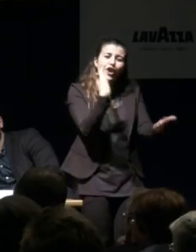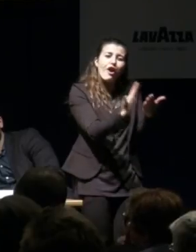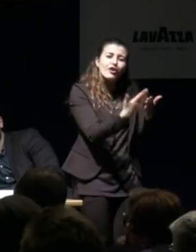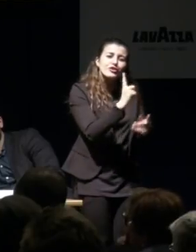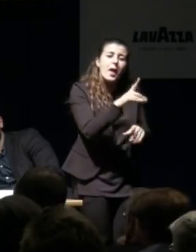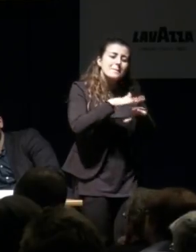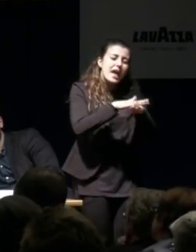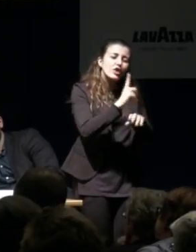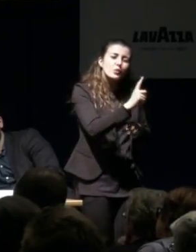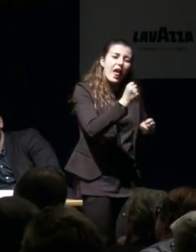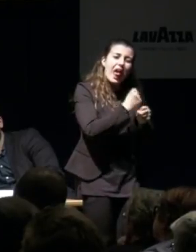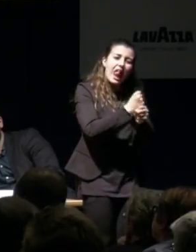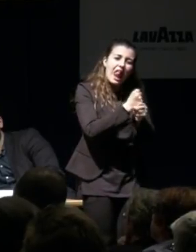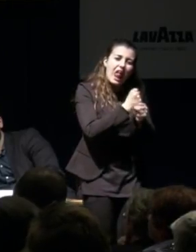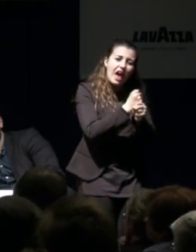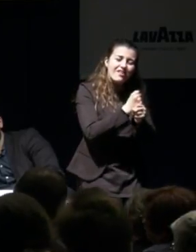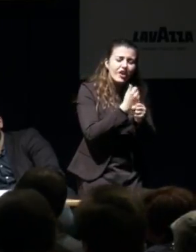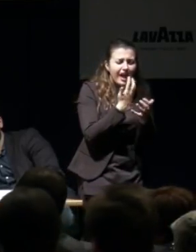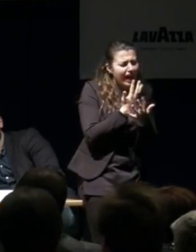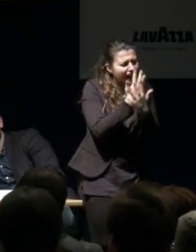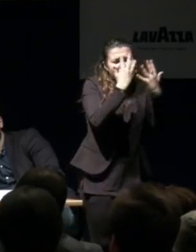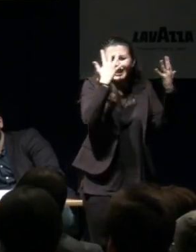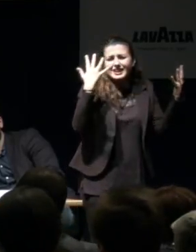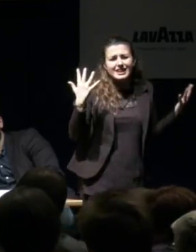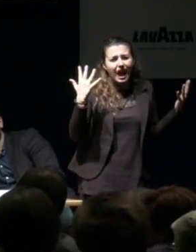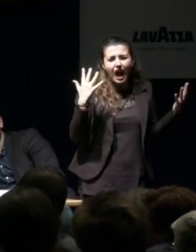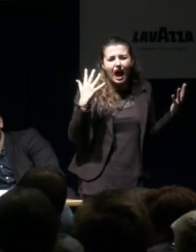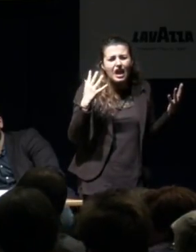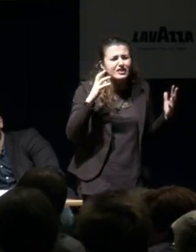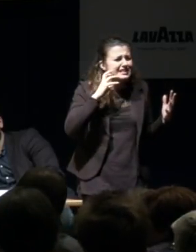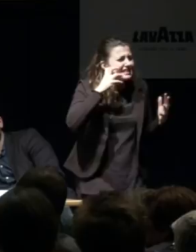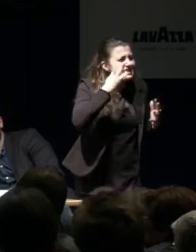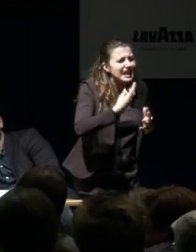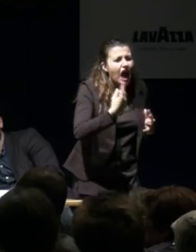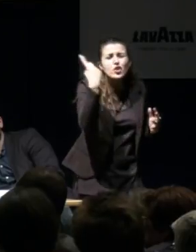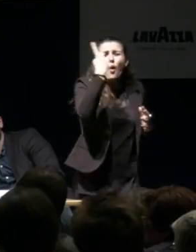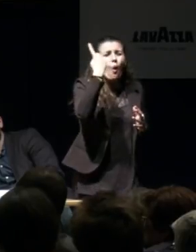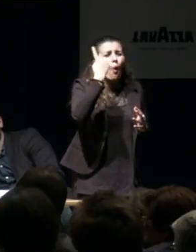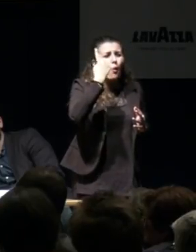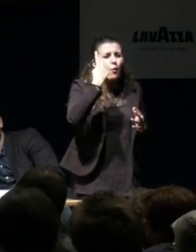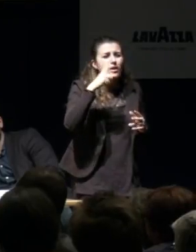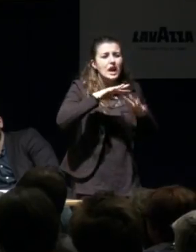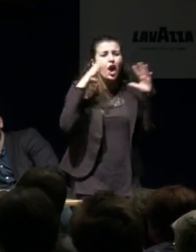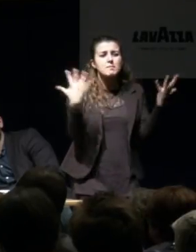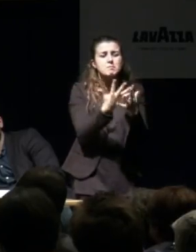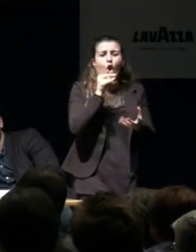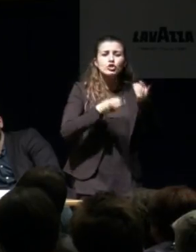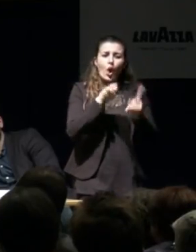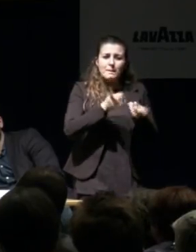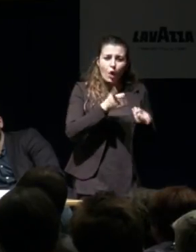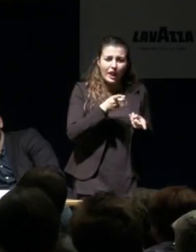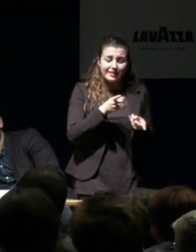metodo di lavoro era una limpidezza ripeto rarissima nel mondo della politica nel mondo